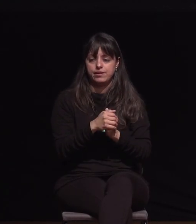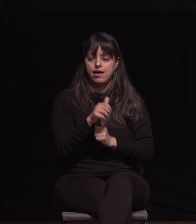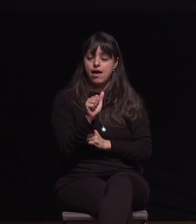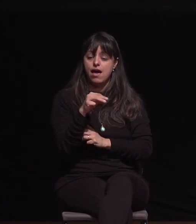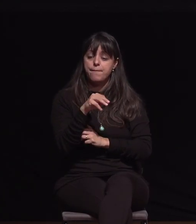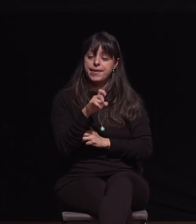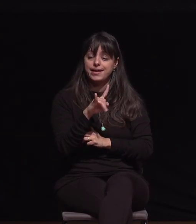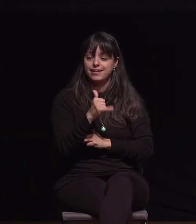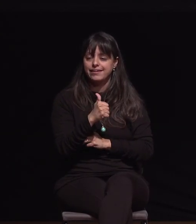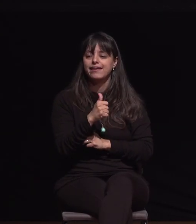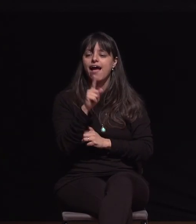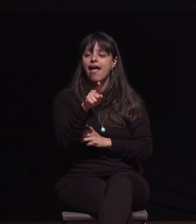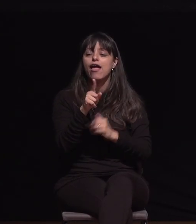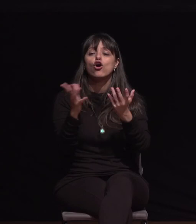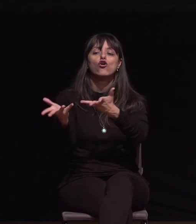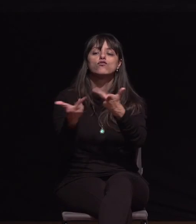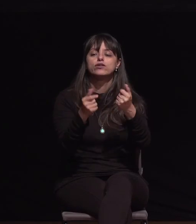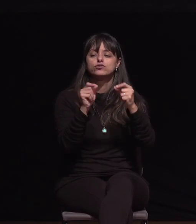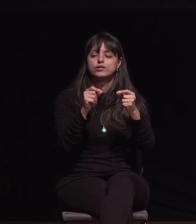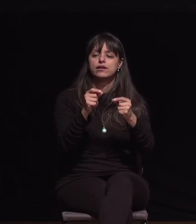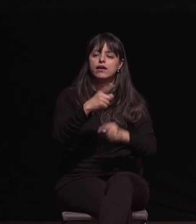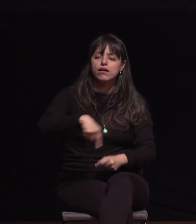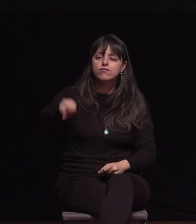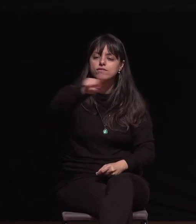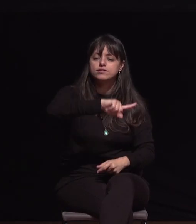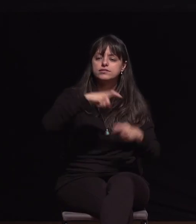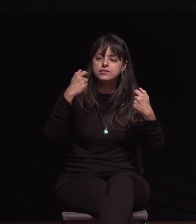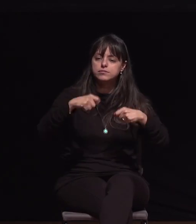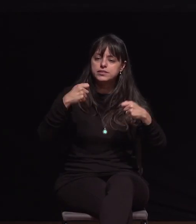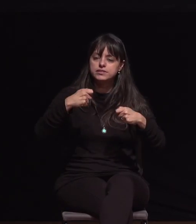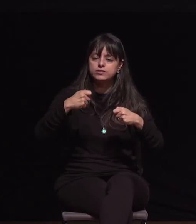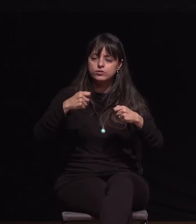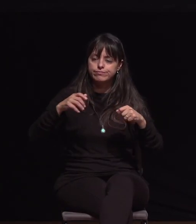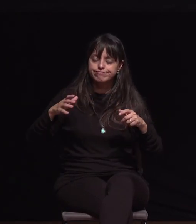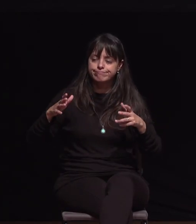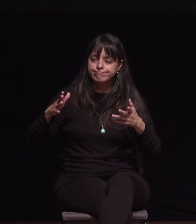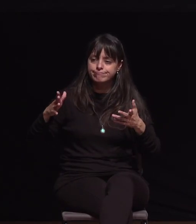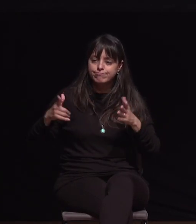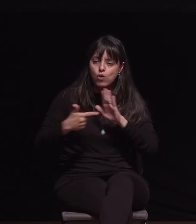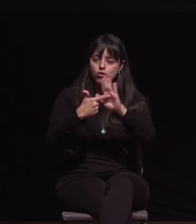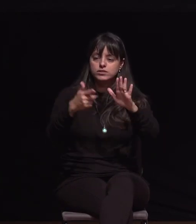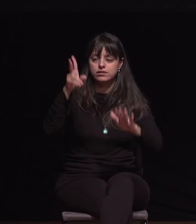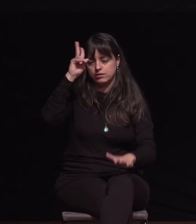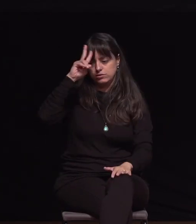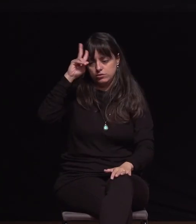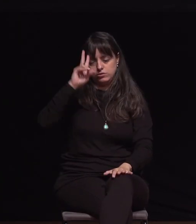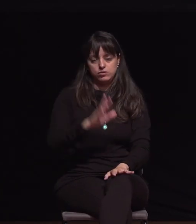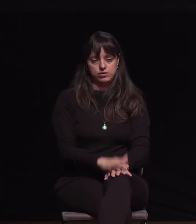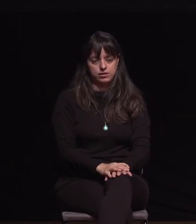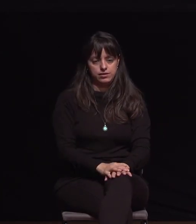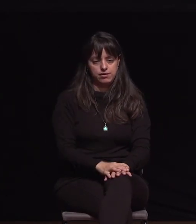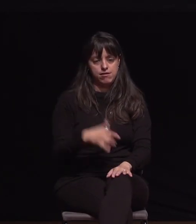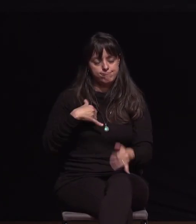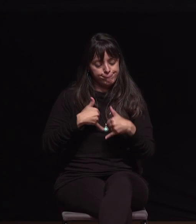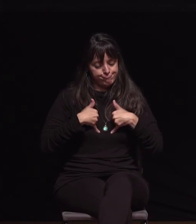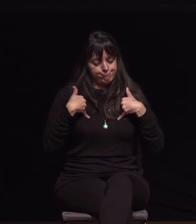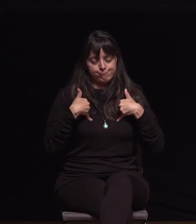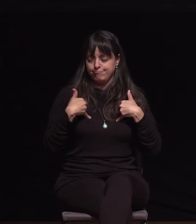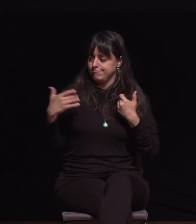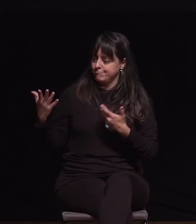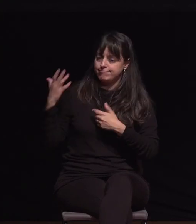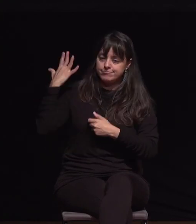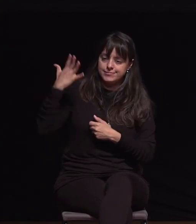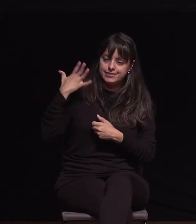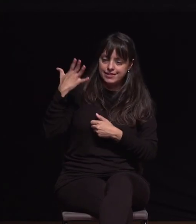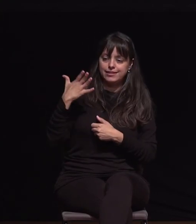esse resgate da memória, né? E que privilégio poder te ouvir, que privilégio te ter nesse espaço mais uma vez,